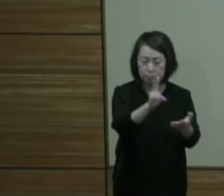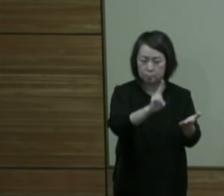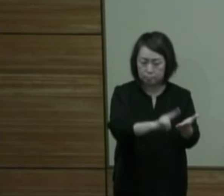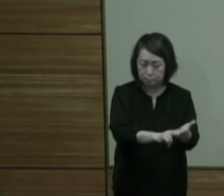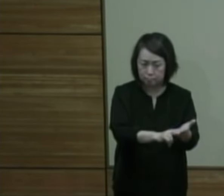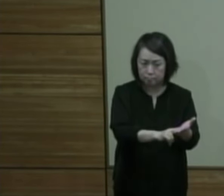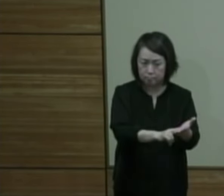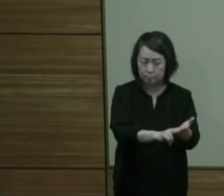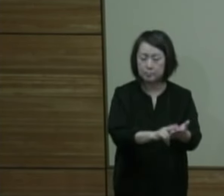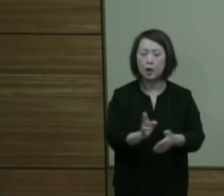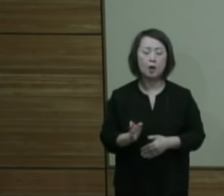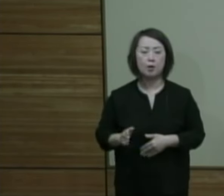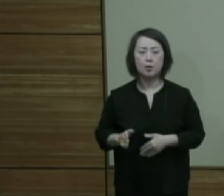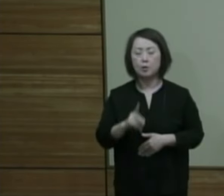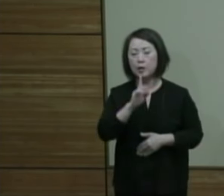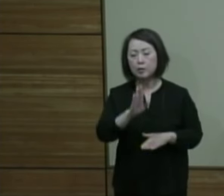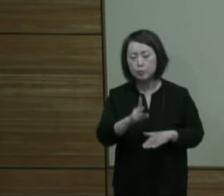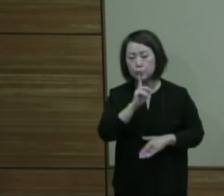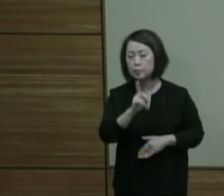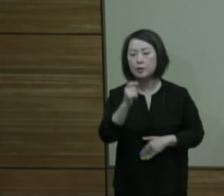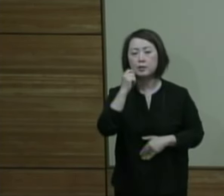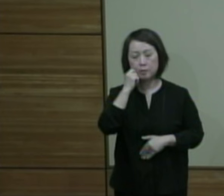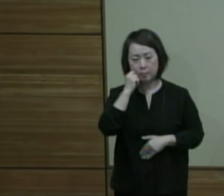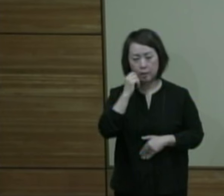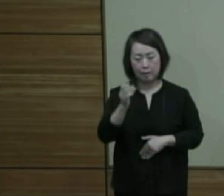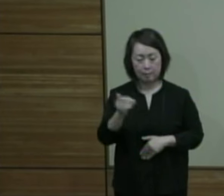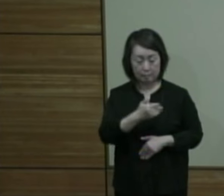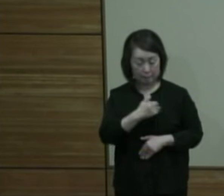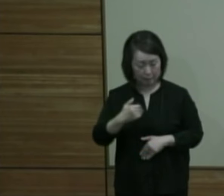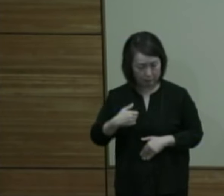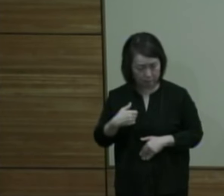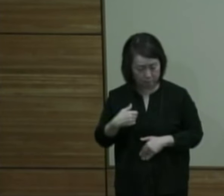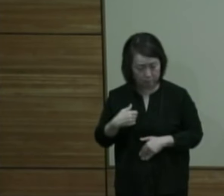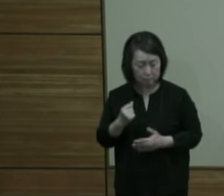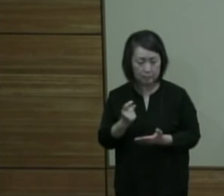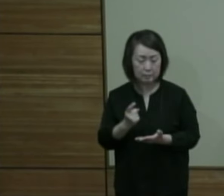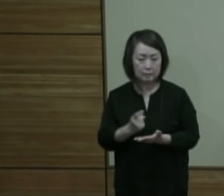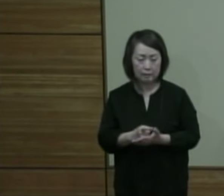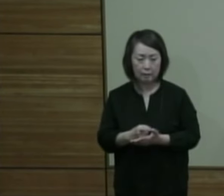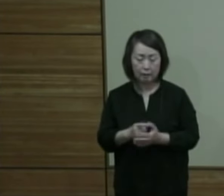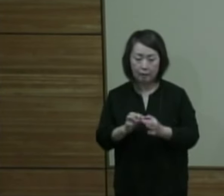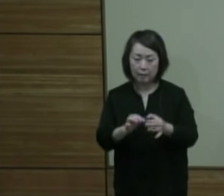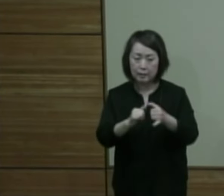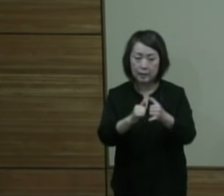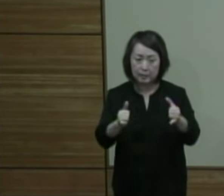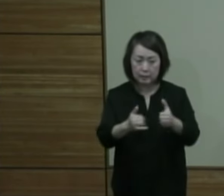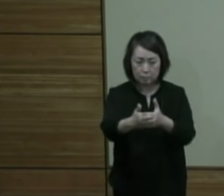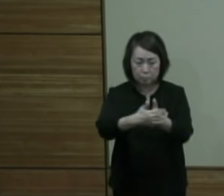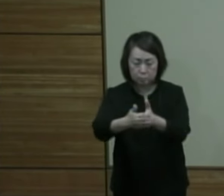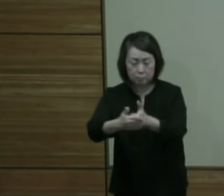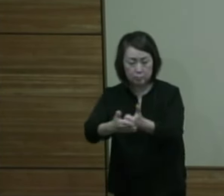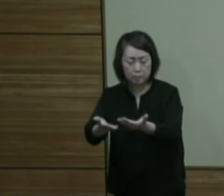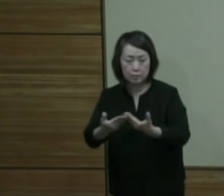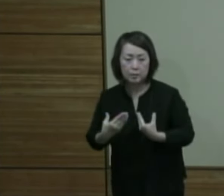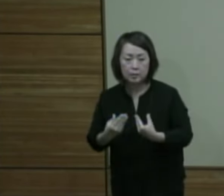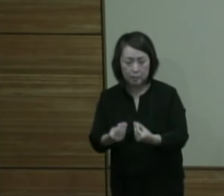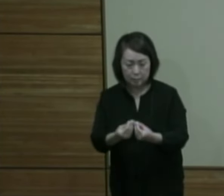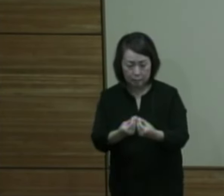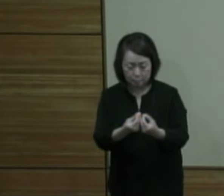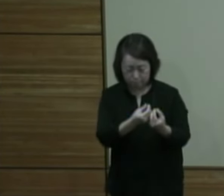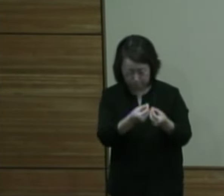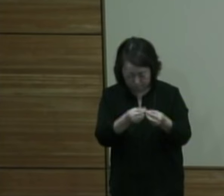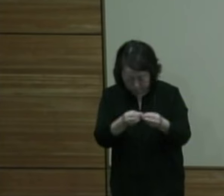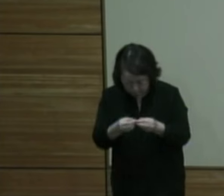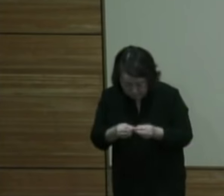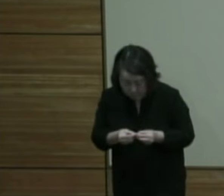までということは今時点では申し上げられません。できるだけ関係者の皆さんのご協力を得ながら緻密に監査をして、これ